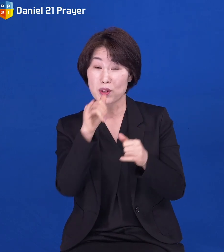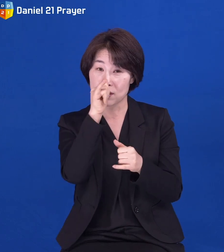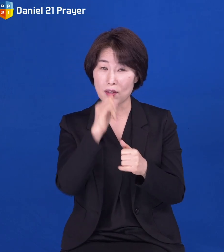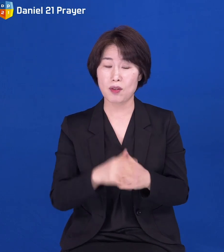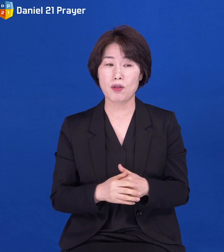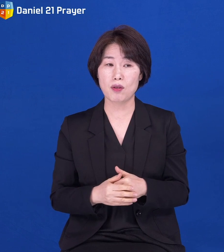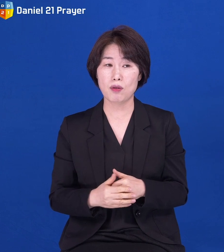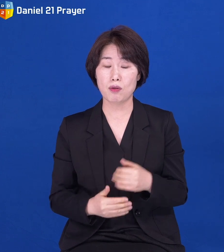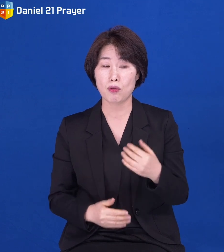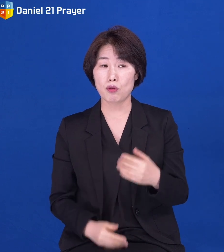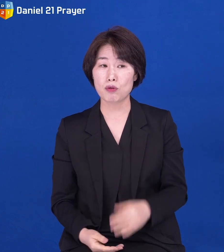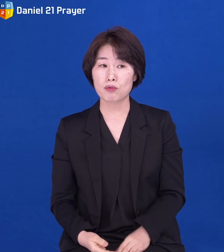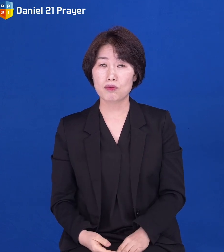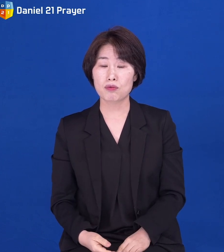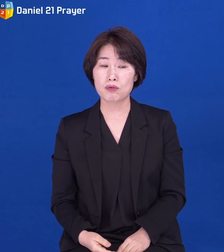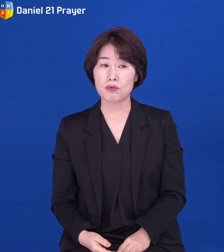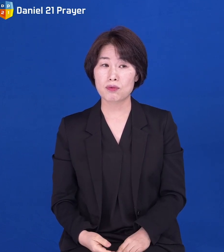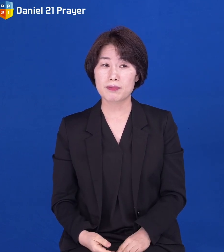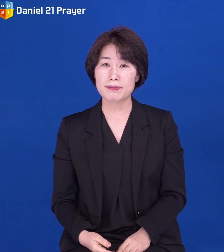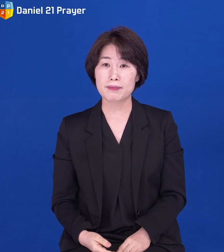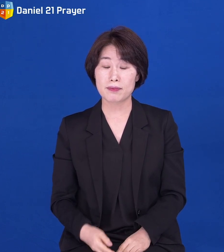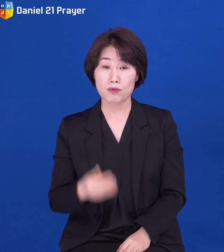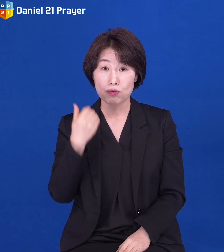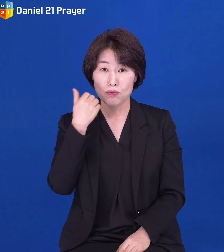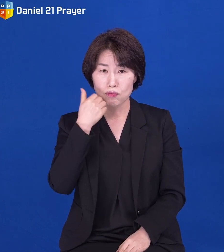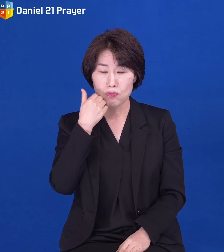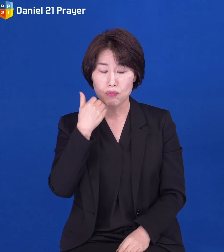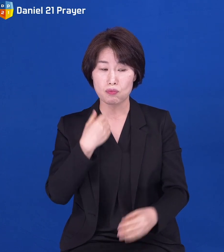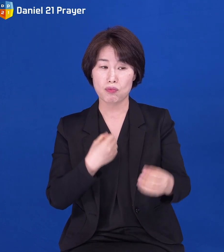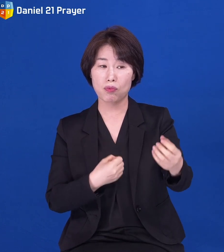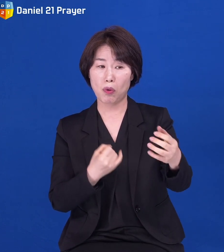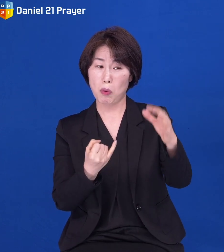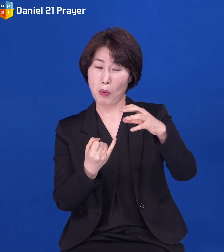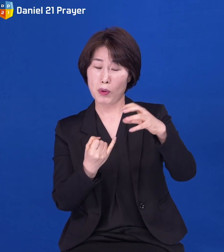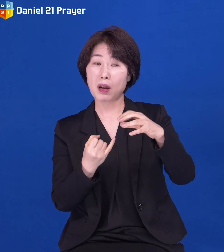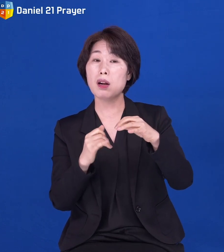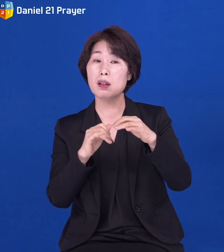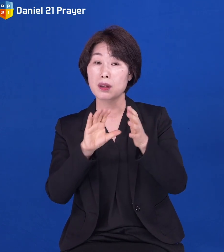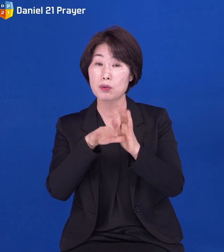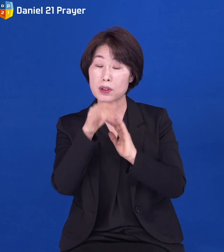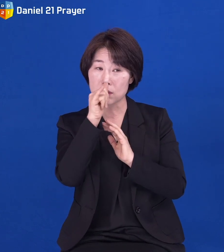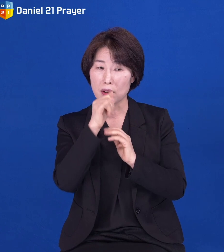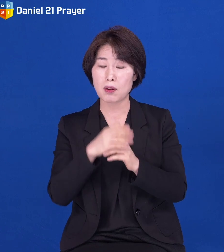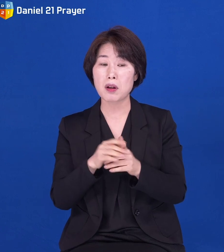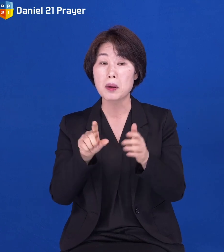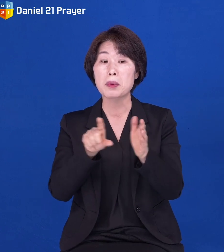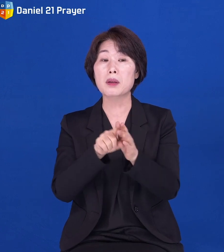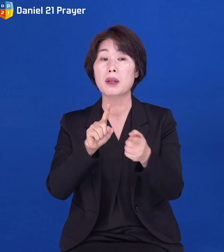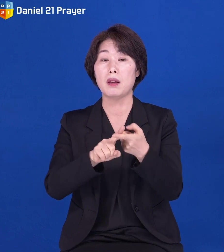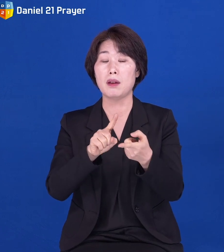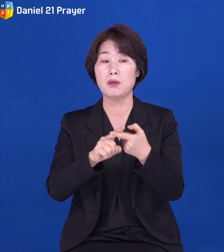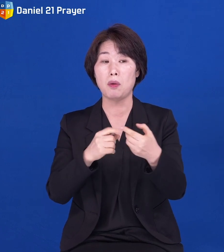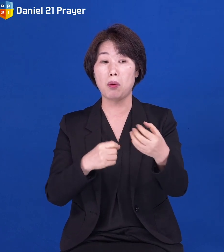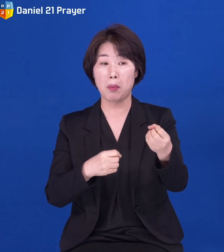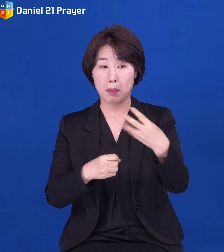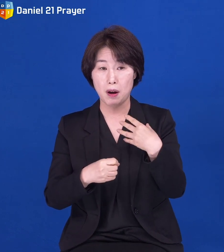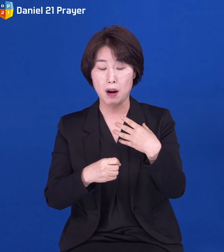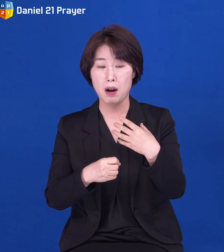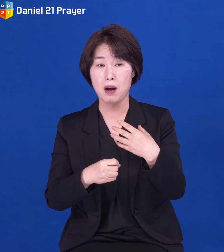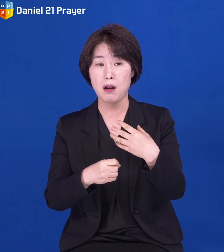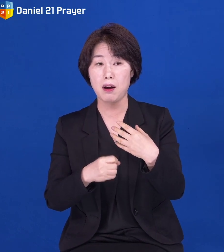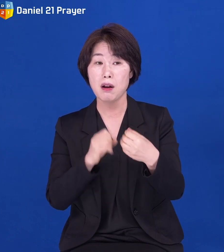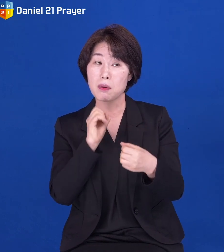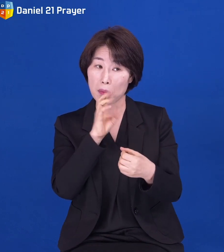적도 있었어요. 그러니까 너가 신앙 쪽으로 너무 얘기하면 다른 사람들 카톨릭을 믿는 분한테 그런